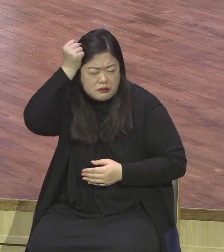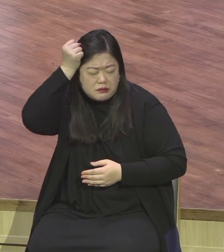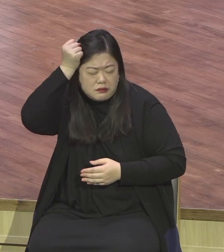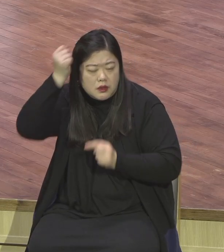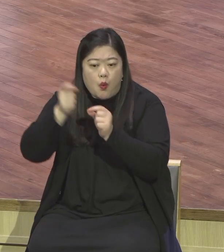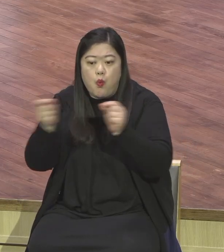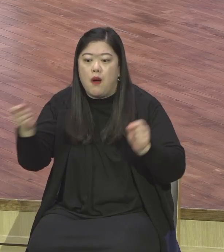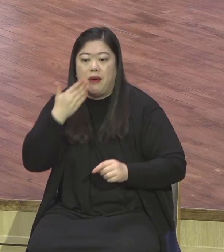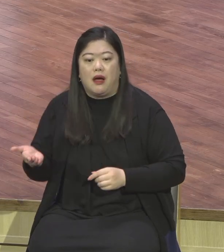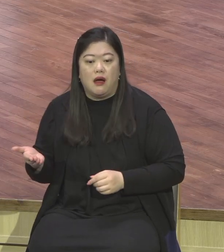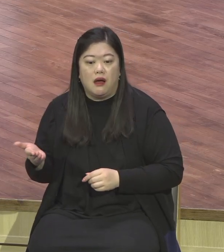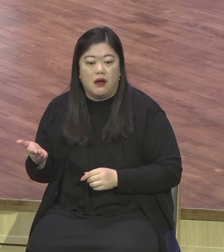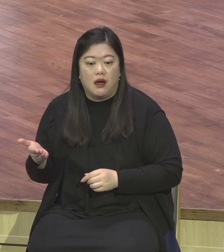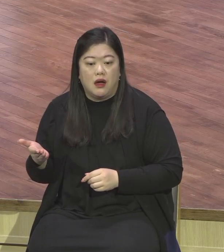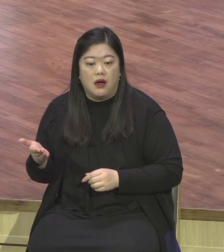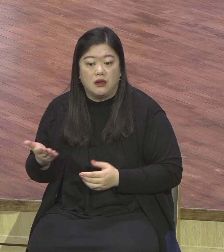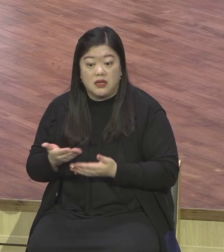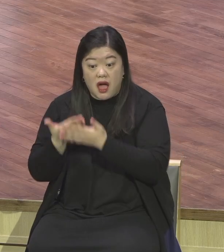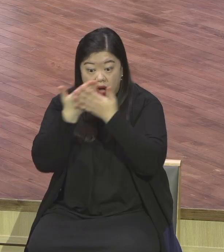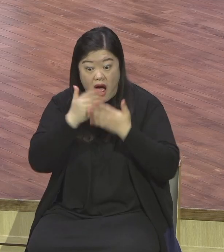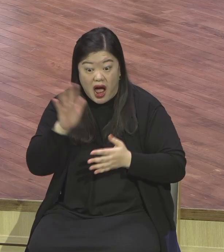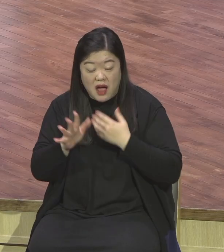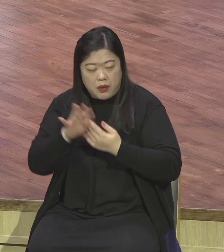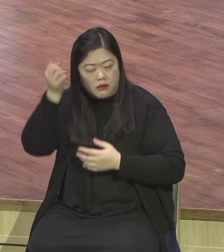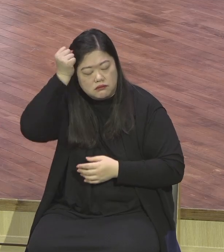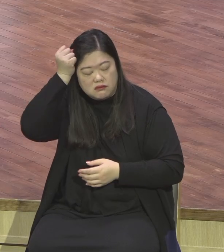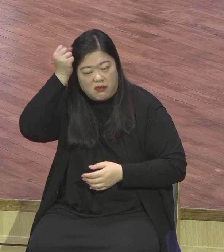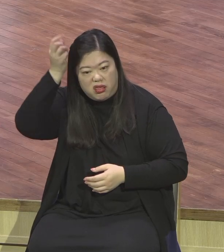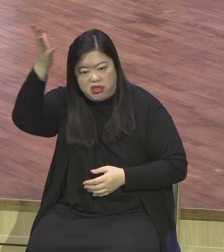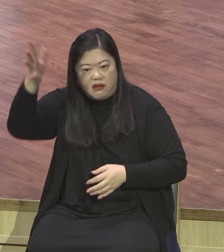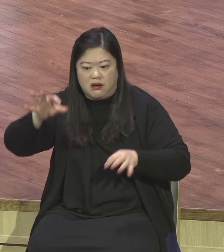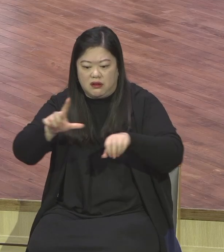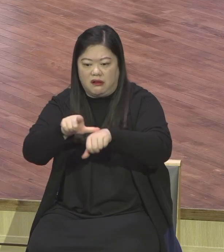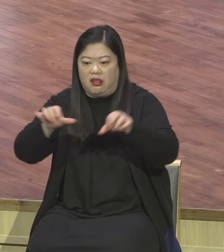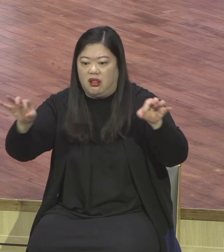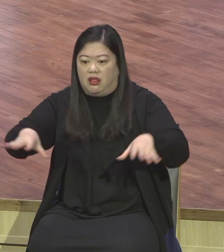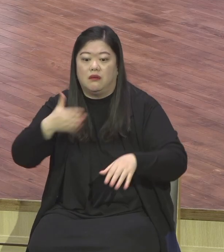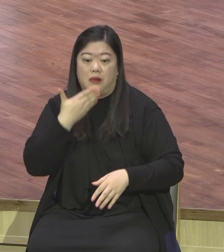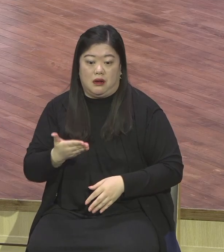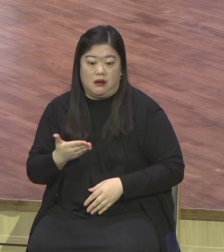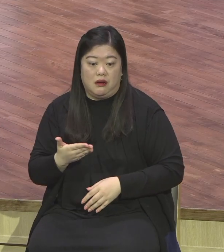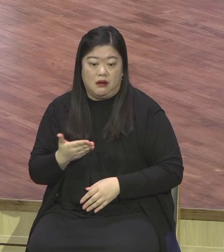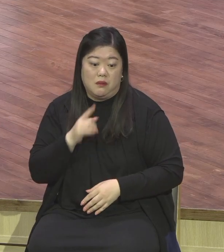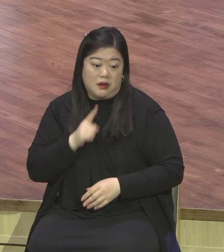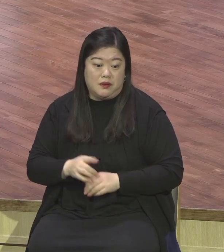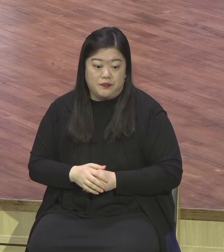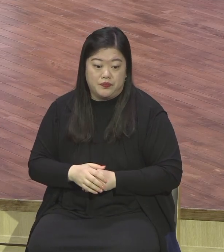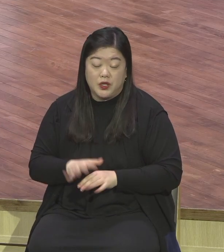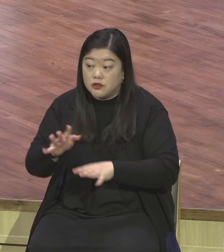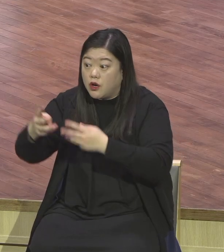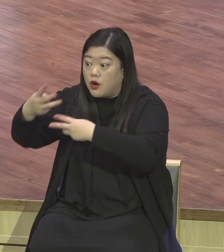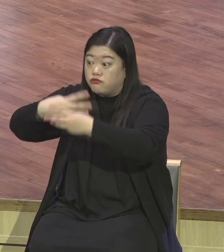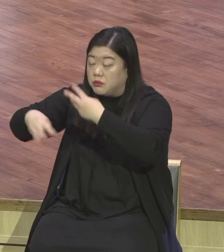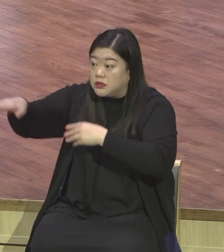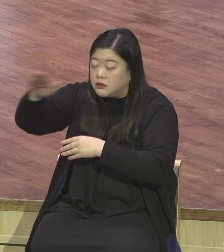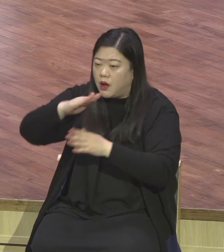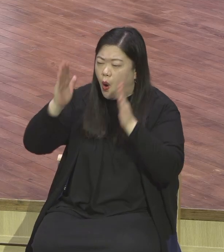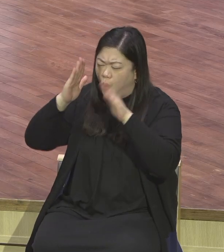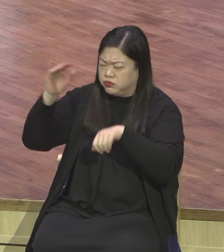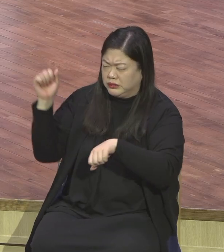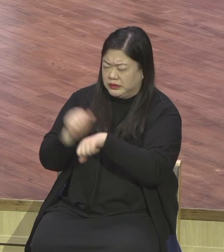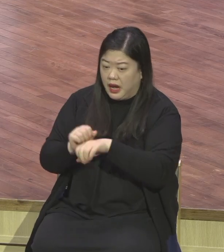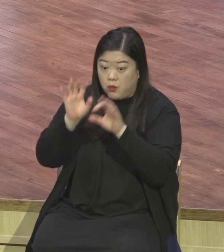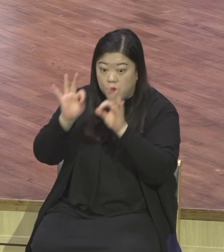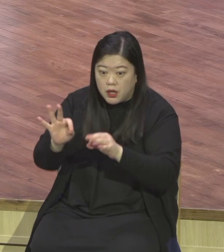그것이 각인되면 장기 기억으로 그렇게 남게 된다 그래서 랩놈들이 공부 잘하는 아이들 특징이 뭐요 배운